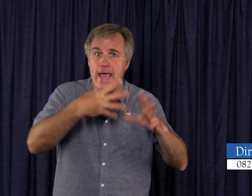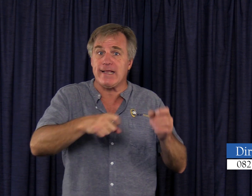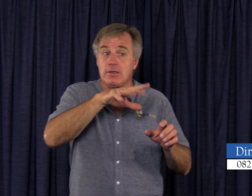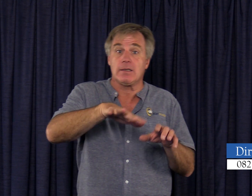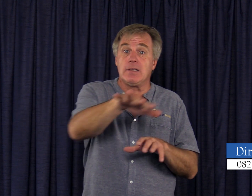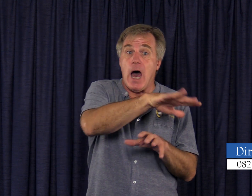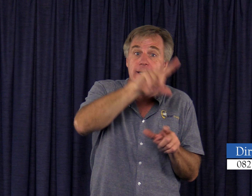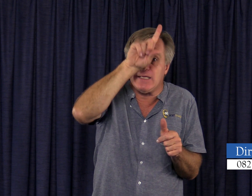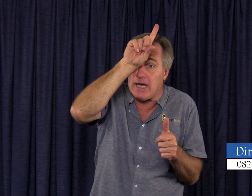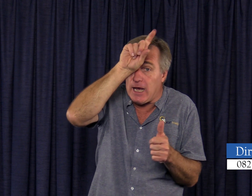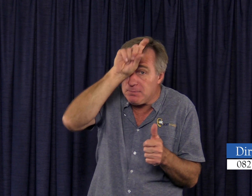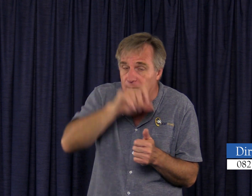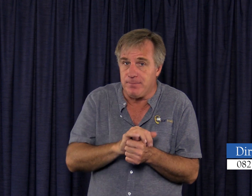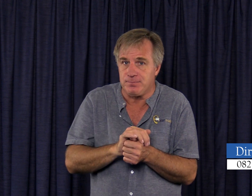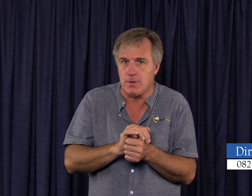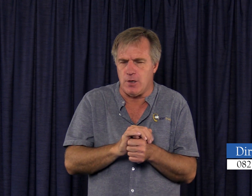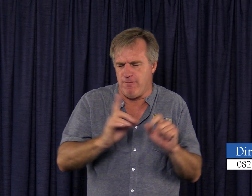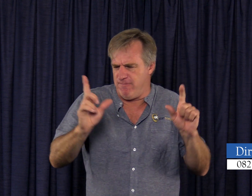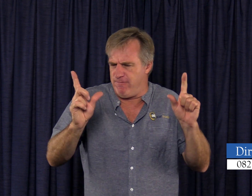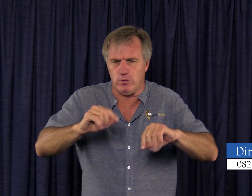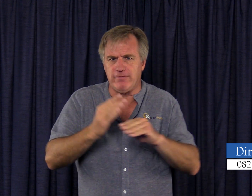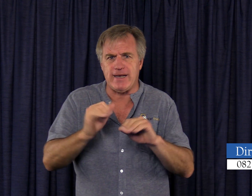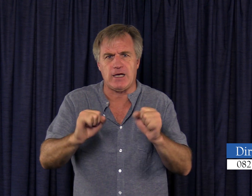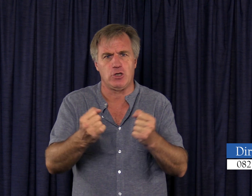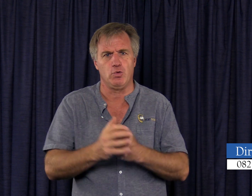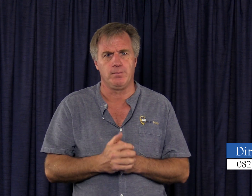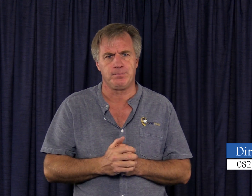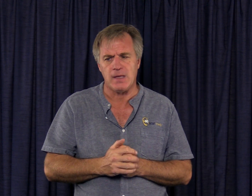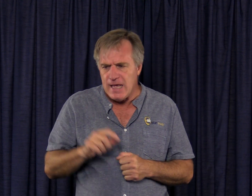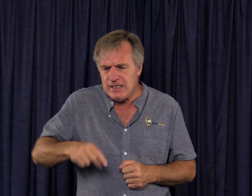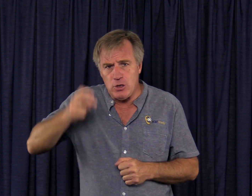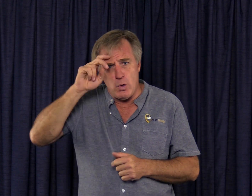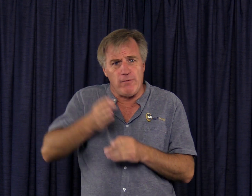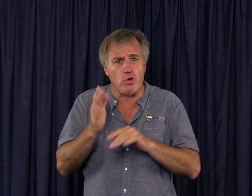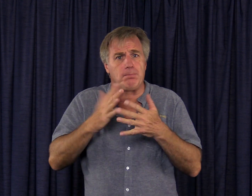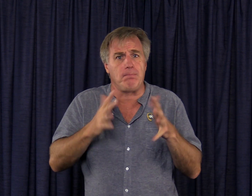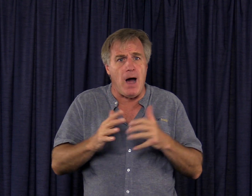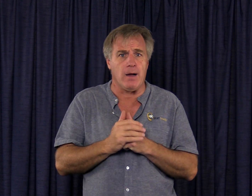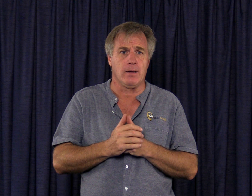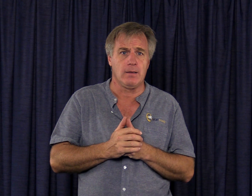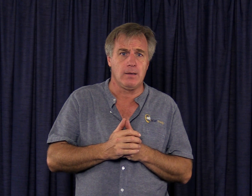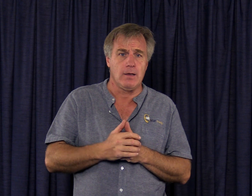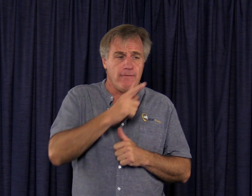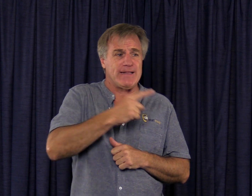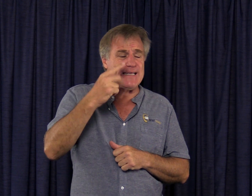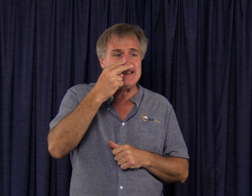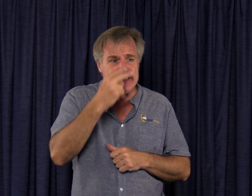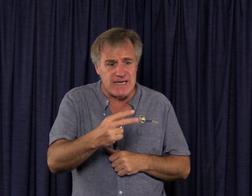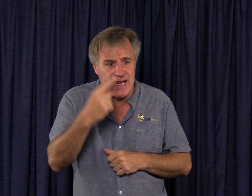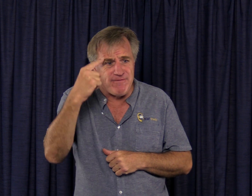het daar in Egipte wonderwerke gedoen. En hierdie koning word bang, want hy sien en hy